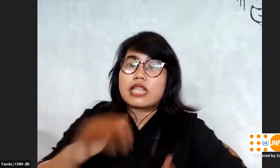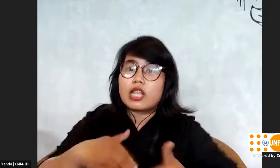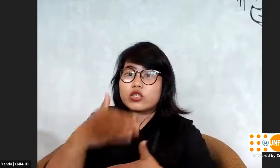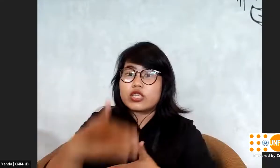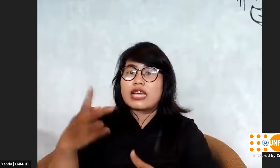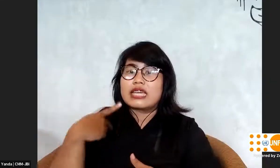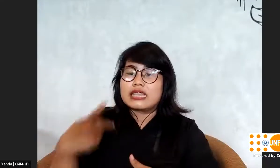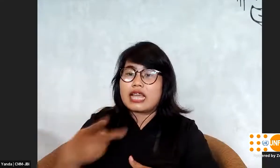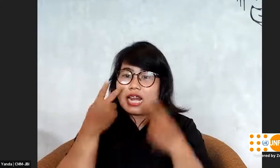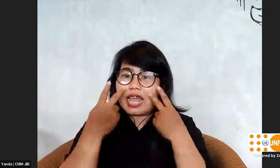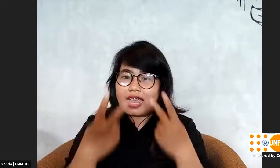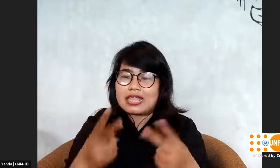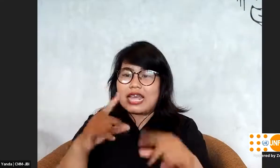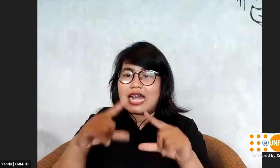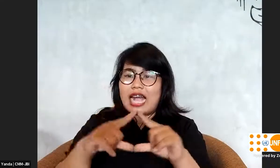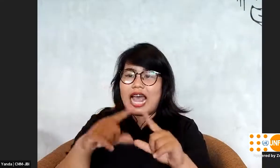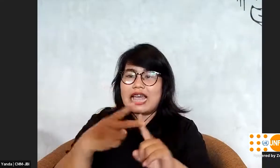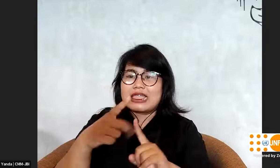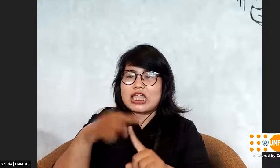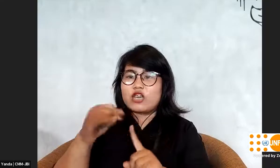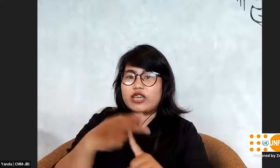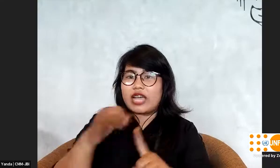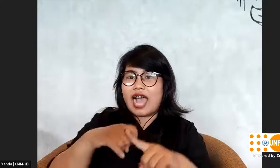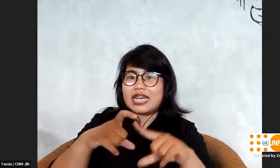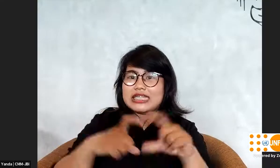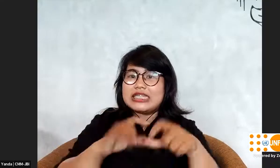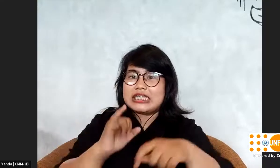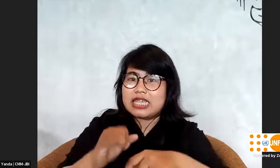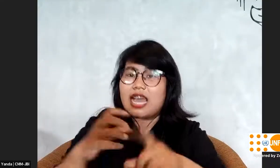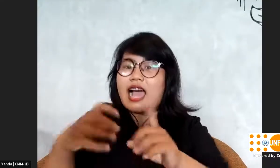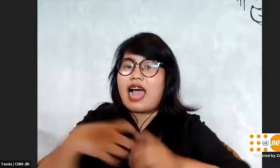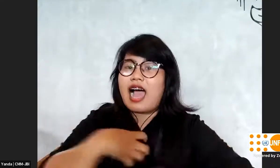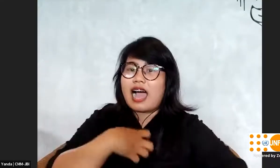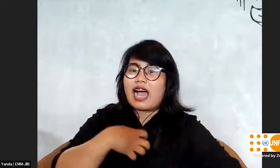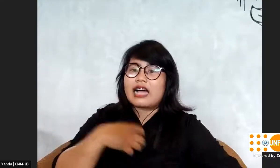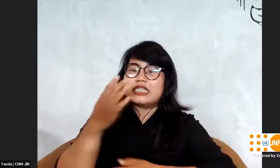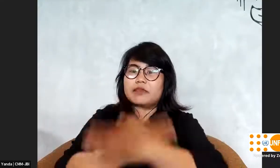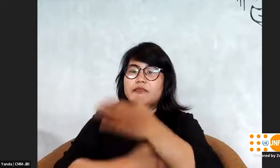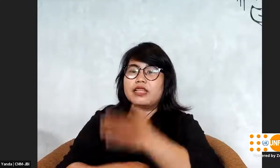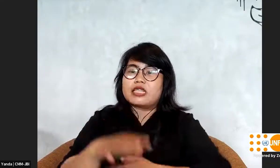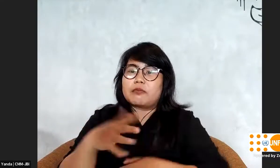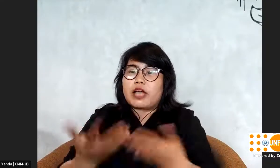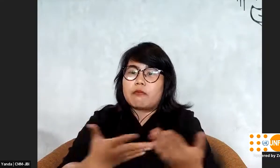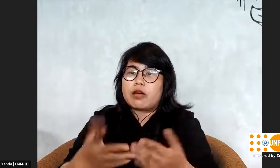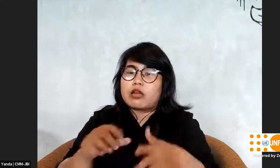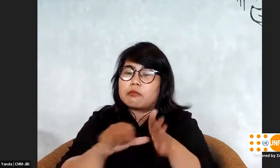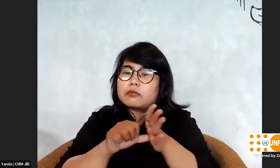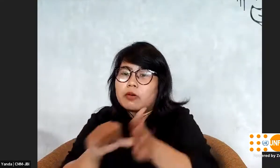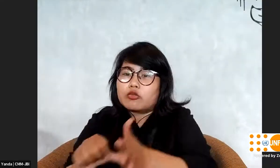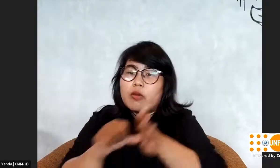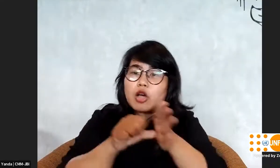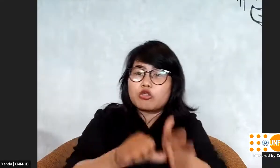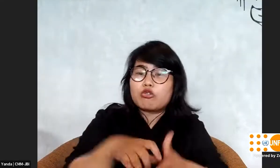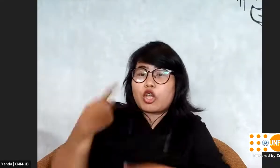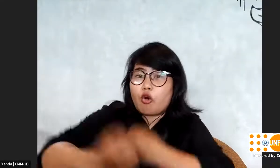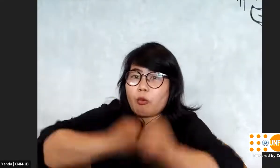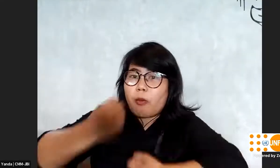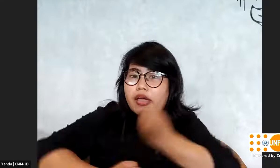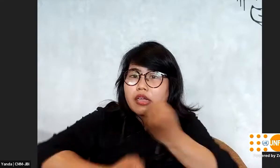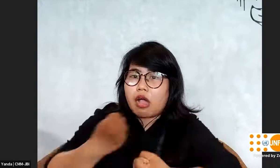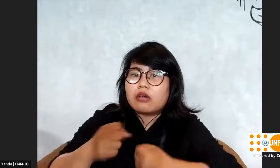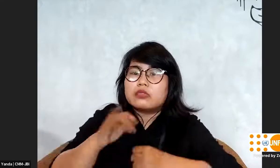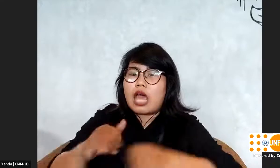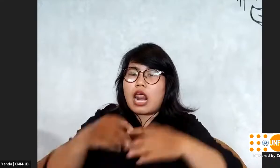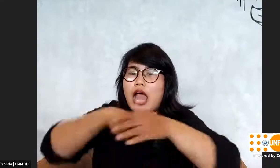dalam kreativitas di Konvensi hak-hak penyandang disabilitas yang kemudian secara bergotong-royong kita upayakan dengan